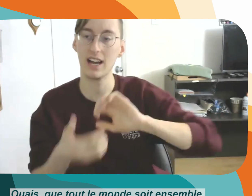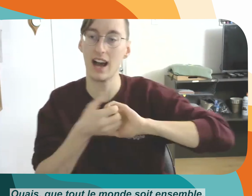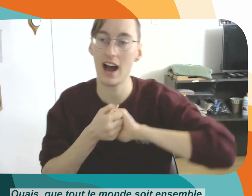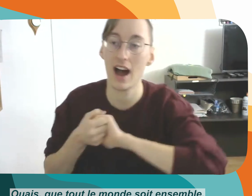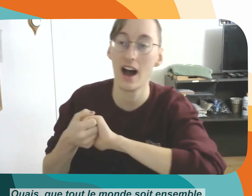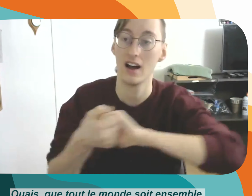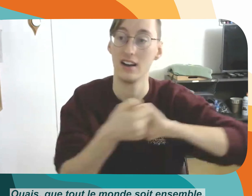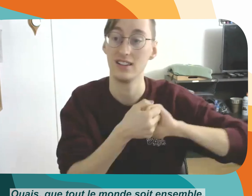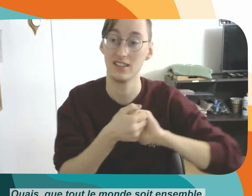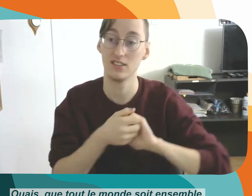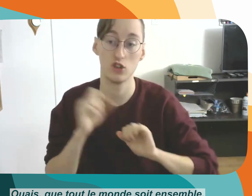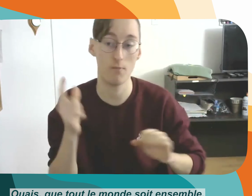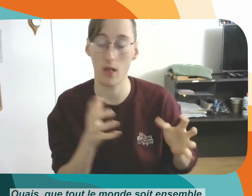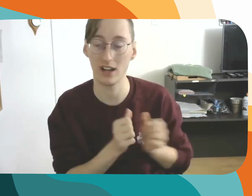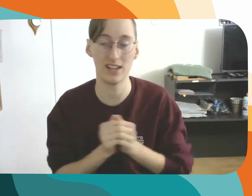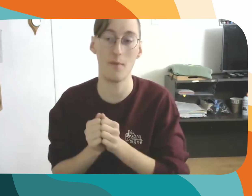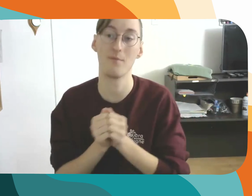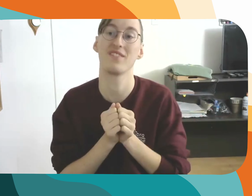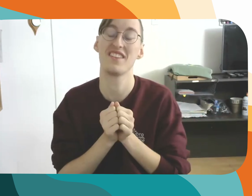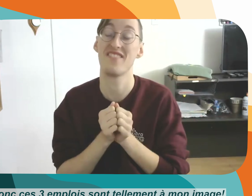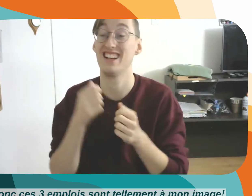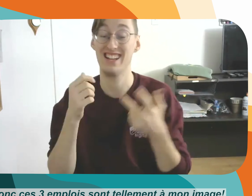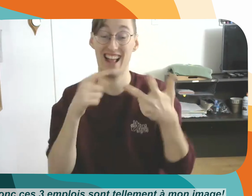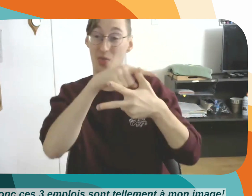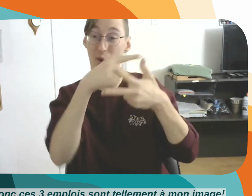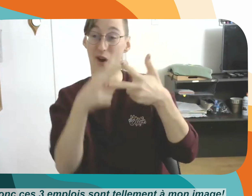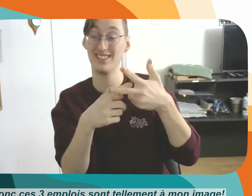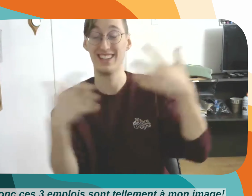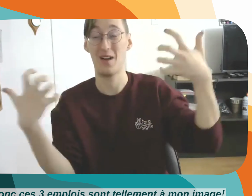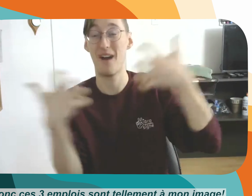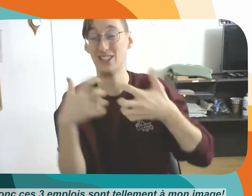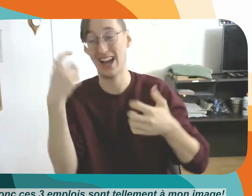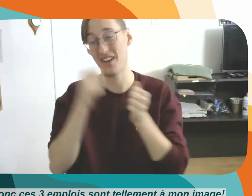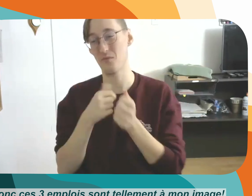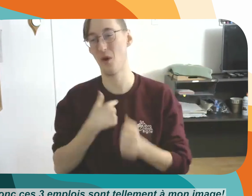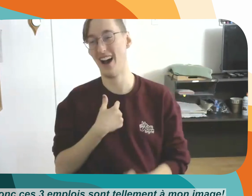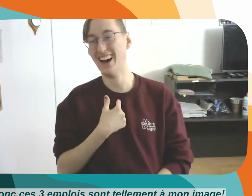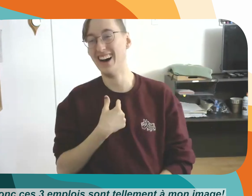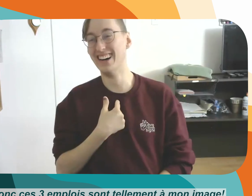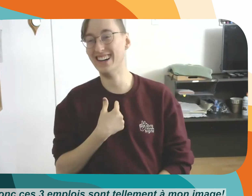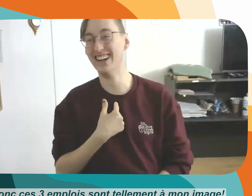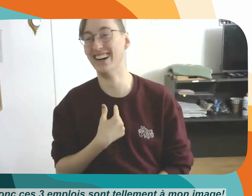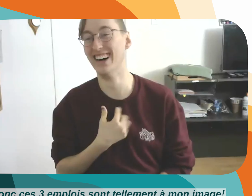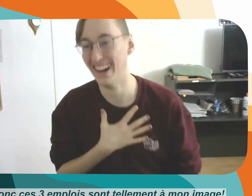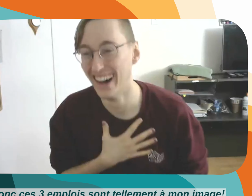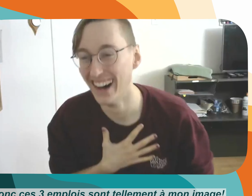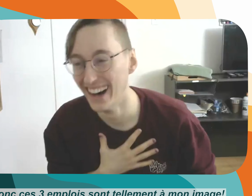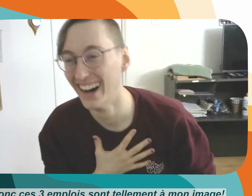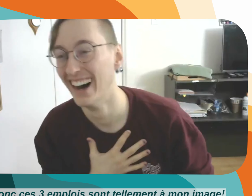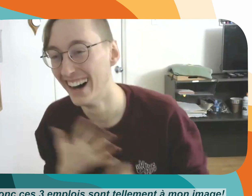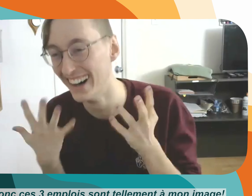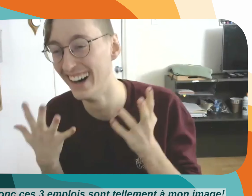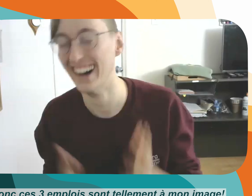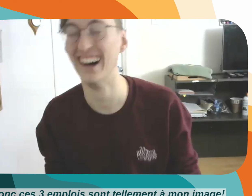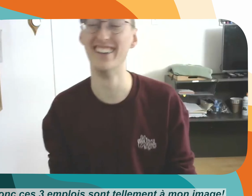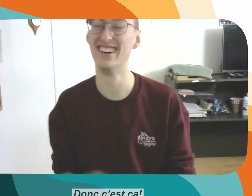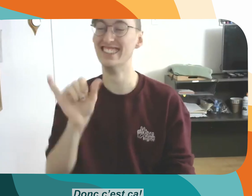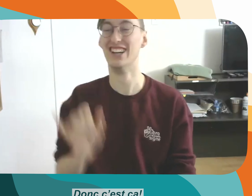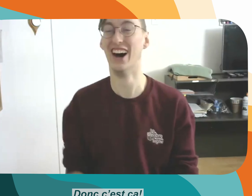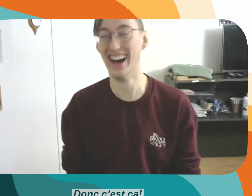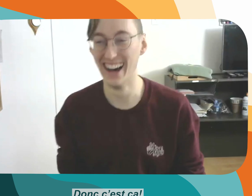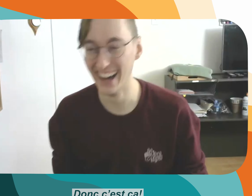Ouais, que tout le monde soit ensemble. Donc, ces trois emplois sont tellement à mon image.